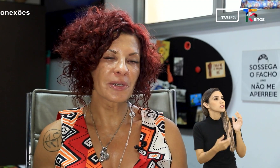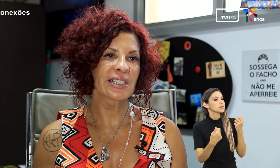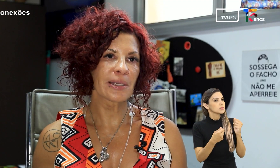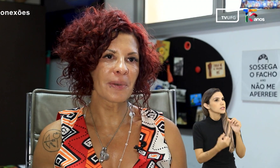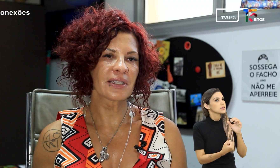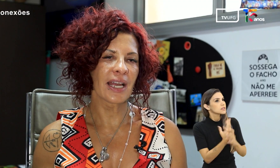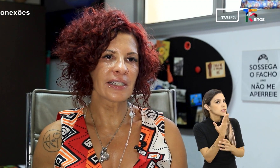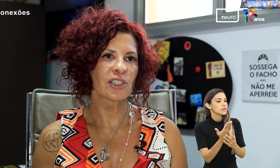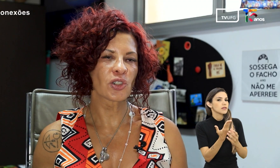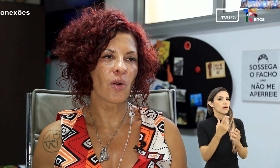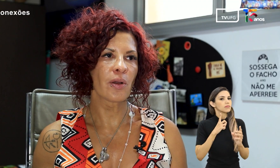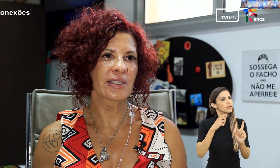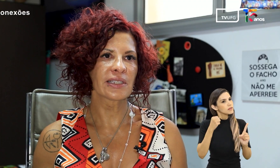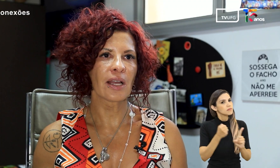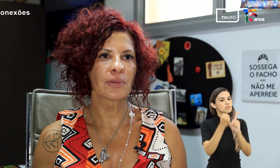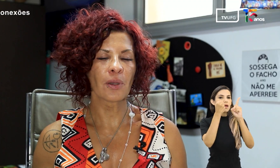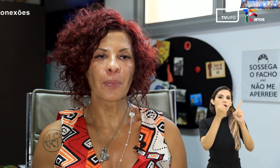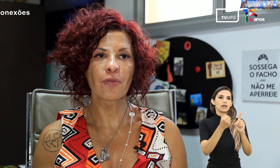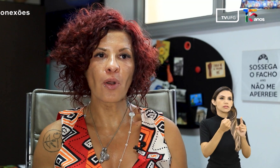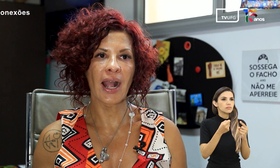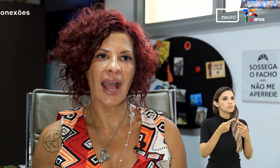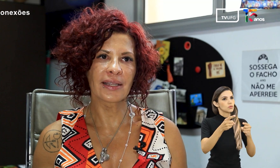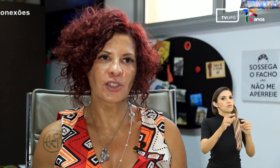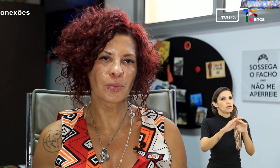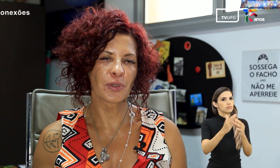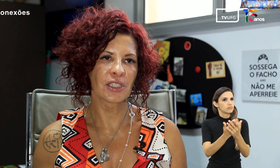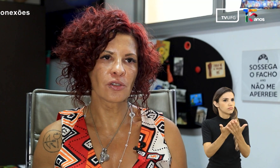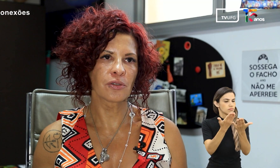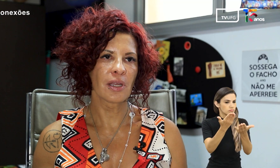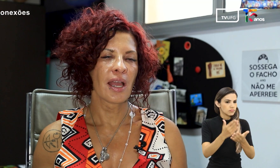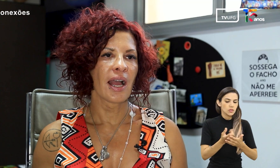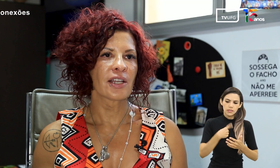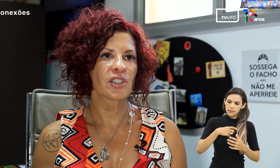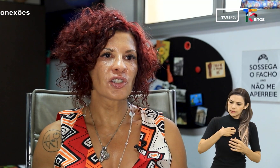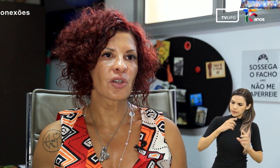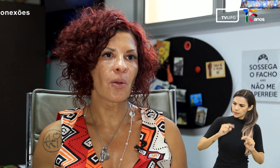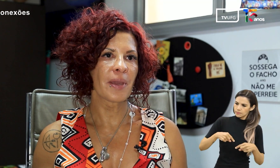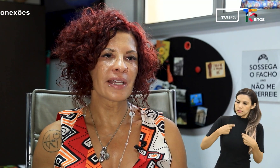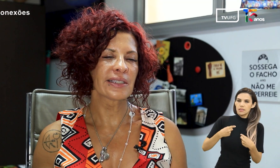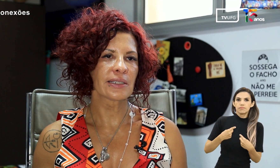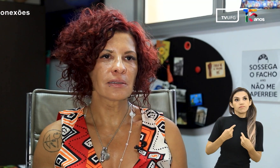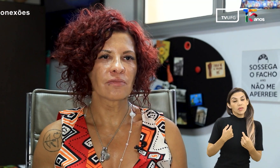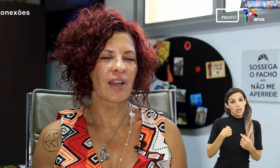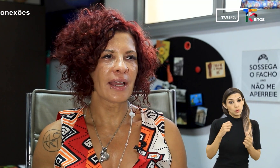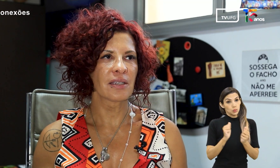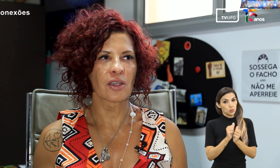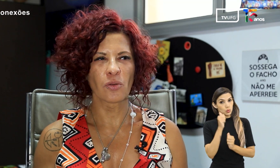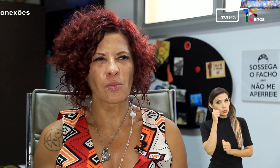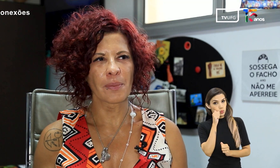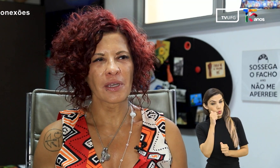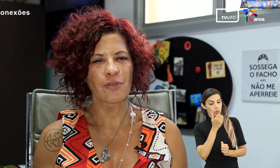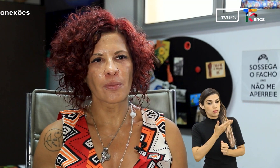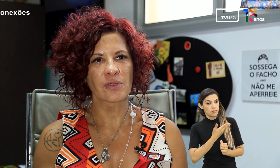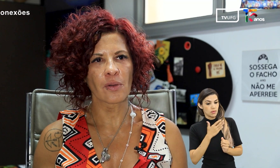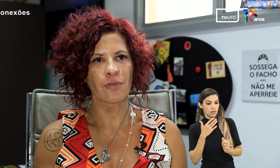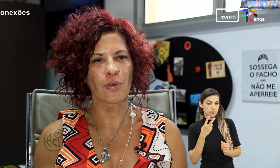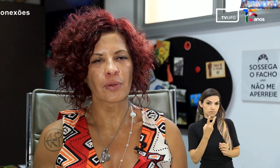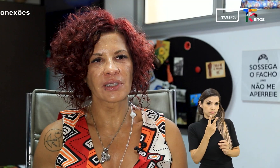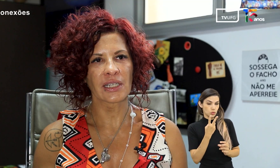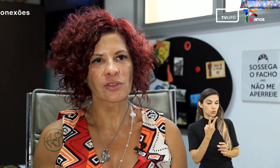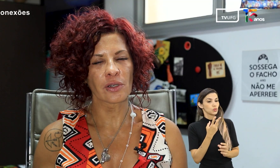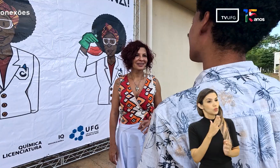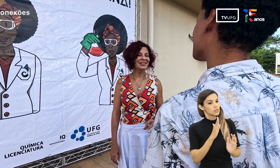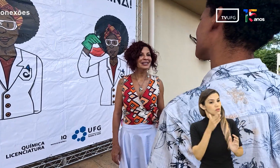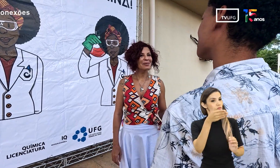a gente precisa plantar nas escolas e tal. Então, provocadas por isso, a gente eu e uma amiga fomos a um